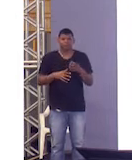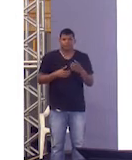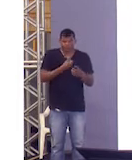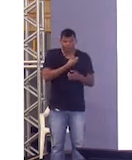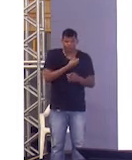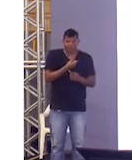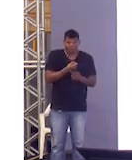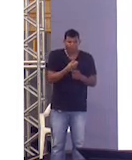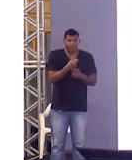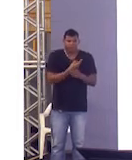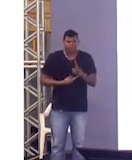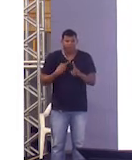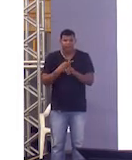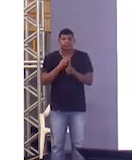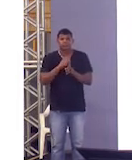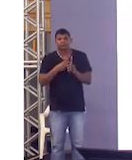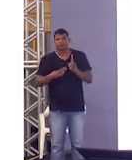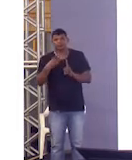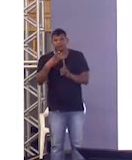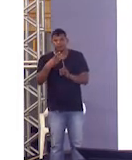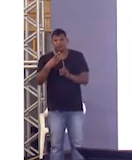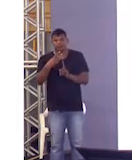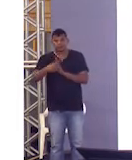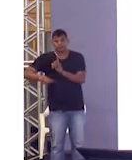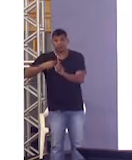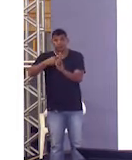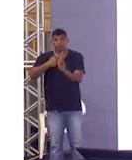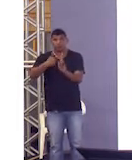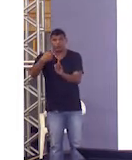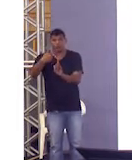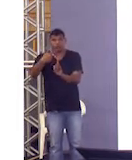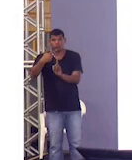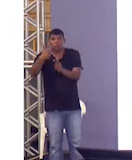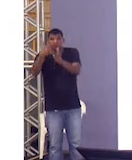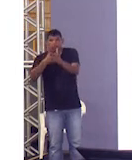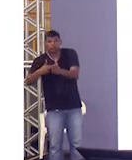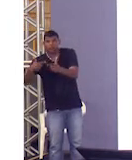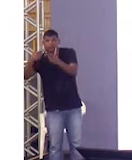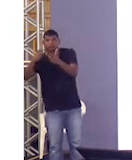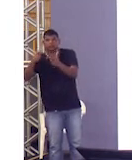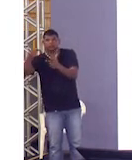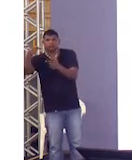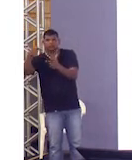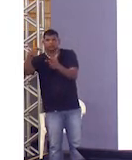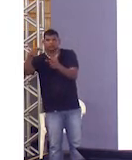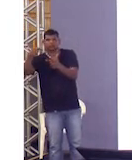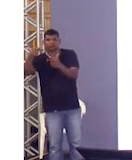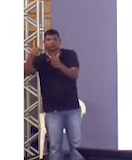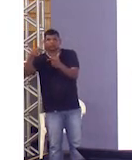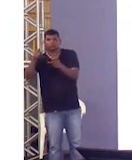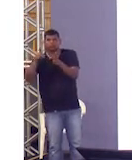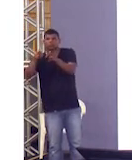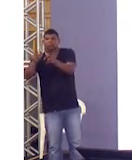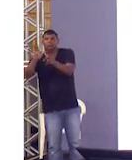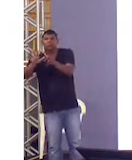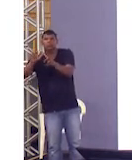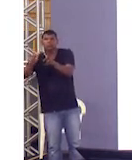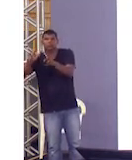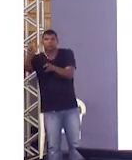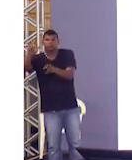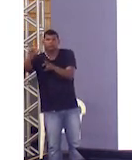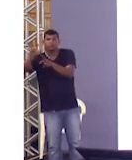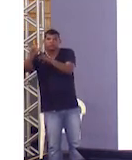esse número por 3, somou 12, dividiu o resultado por 7 e obteve o número